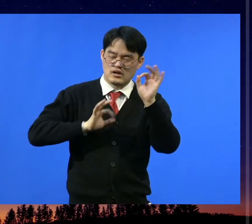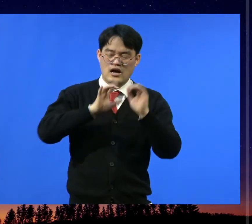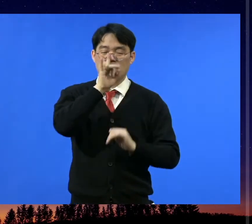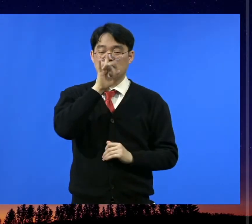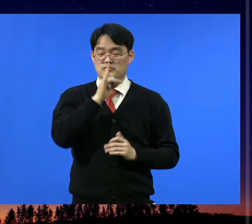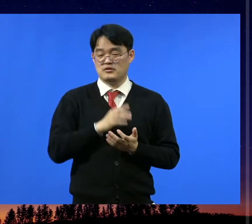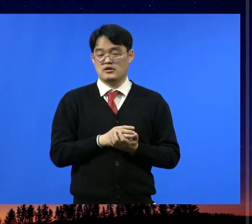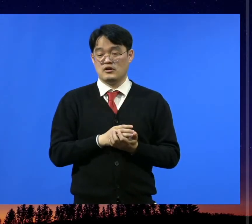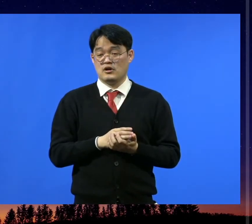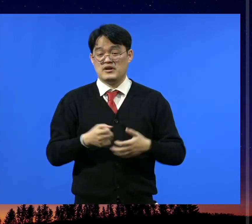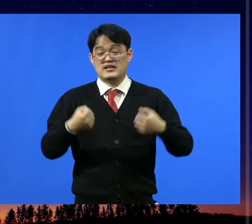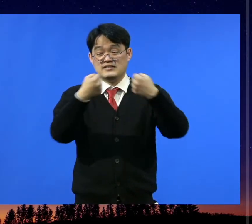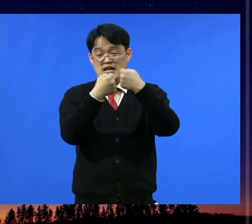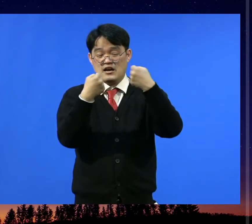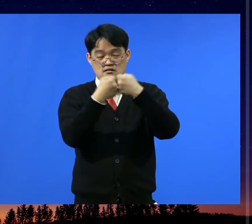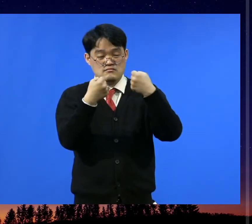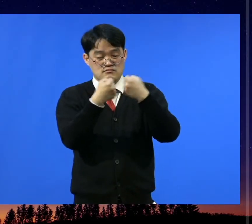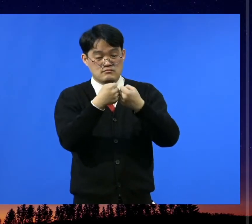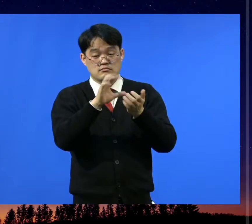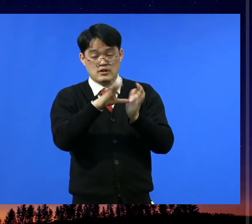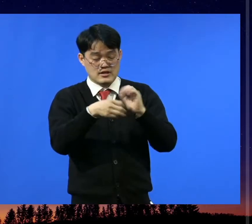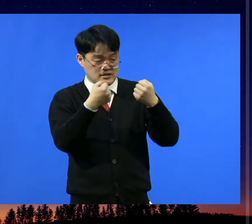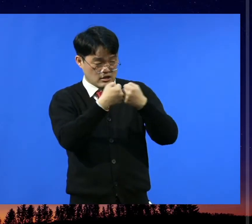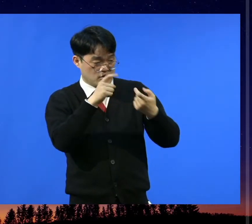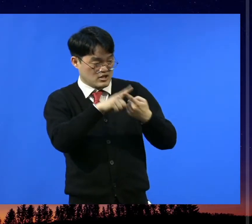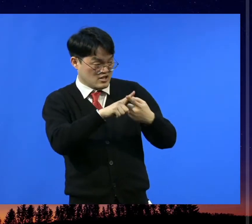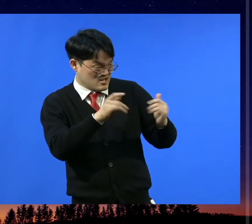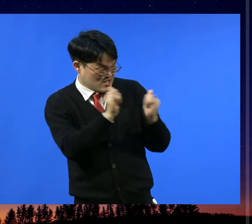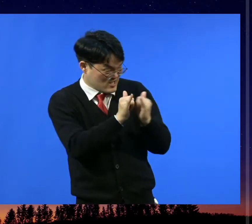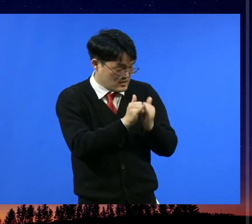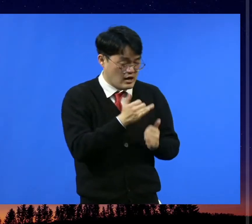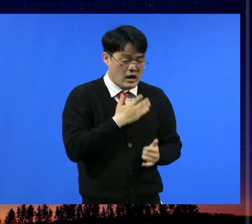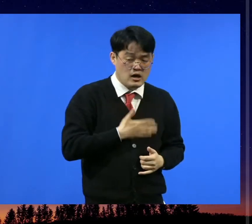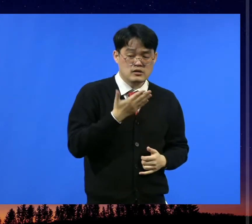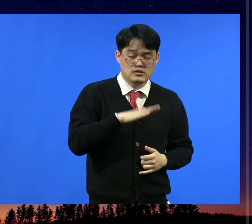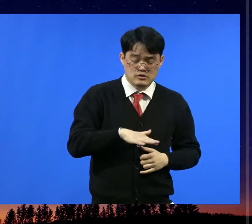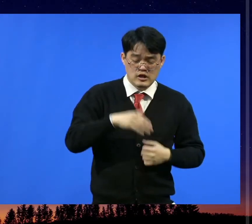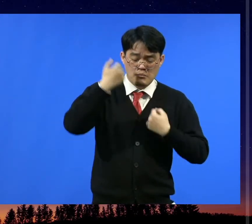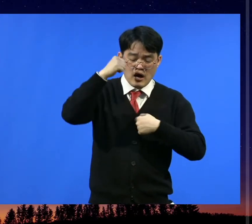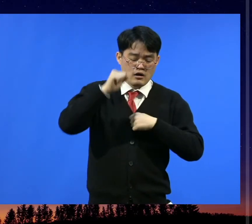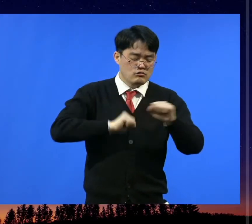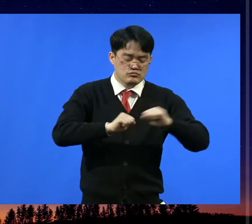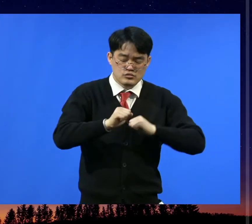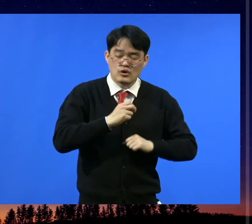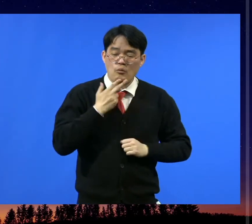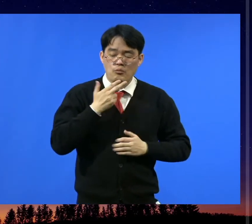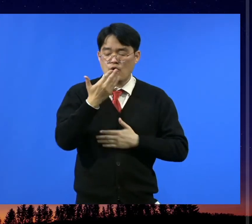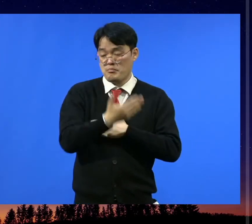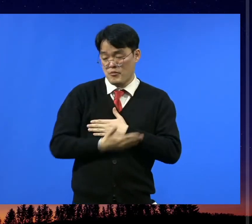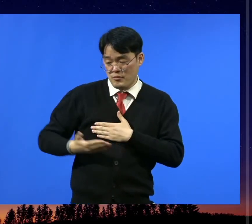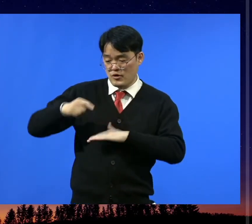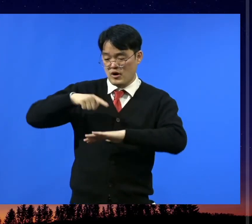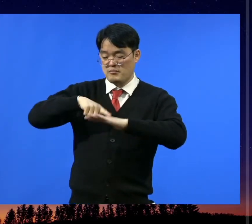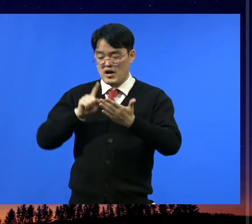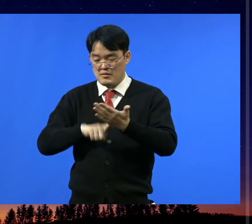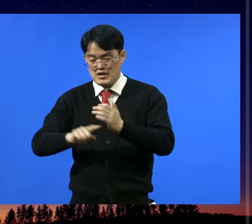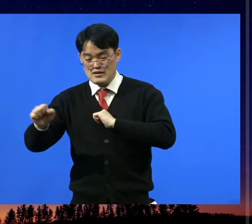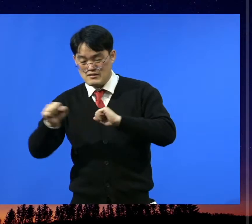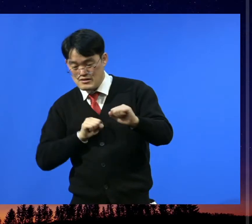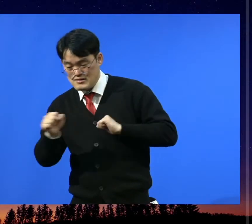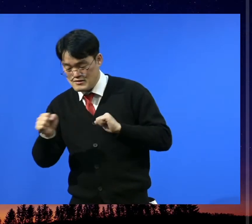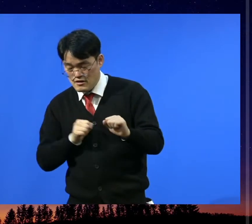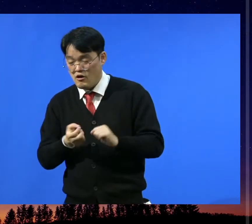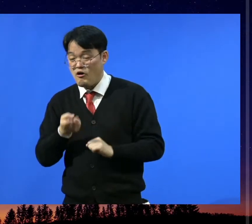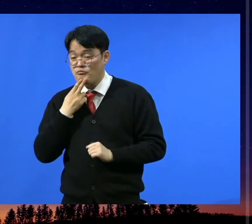여러분 싸워야 한다는 걸 알지만 발이 움직여지지 않고 몸과 마음이 움직여지지 않으면 사단에게 당하고 마는